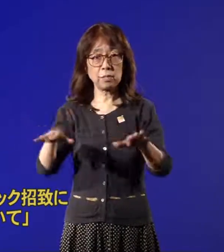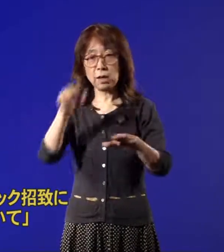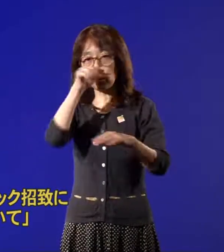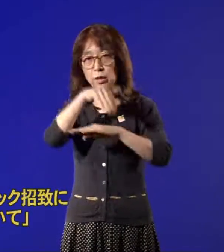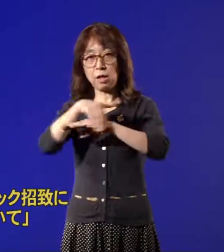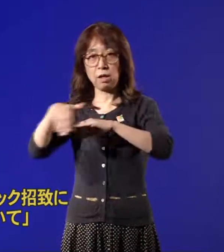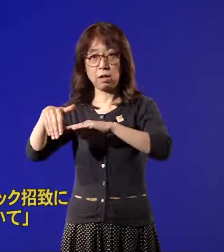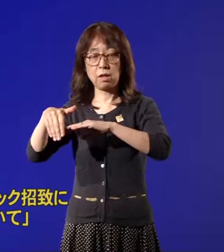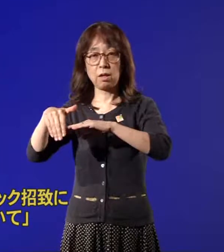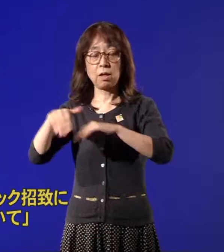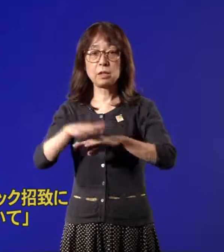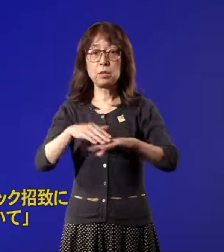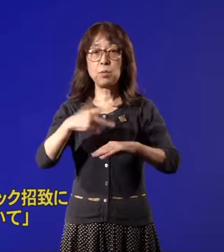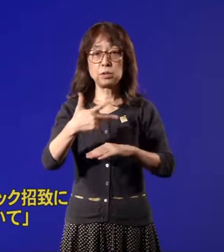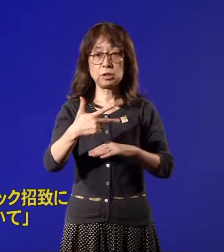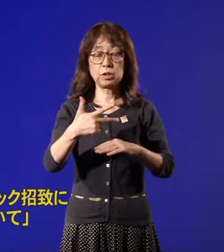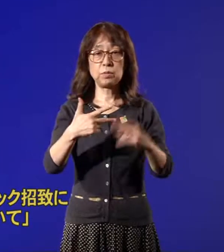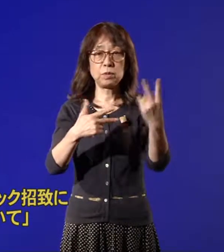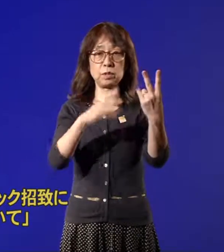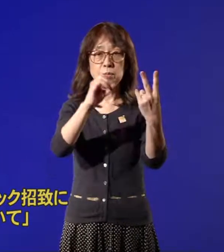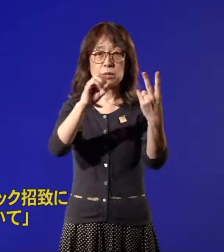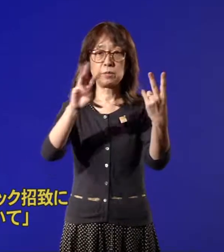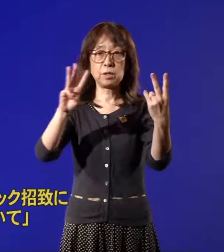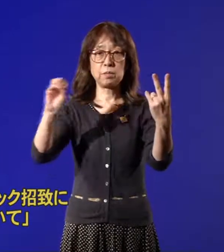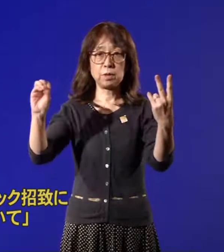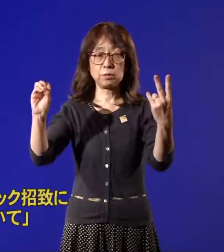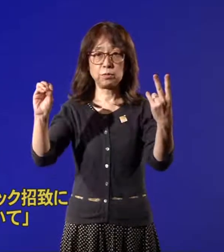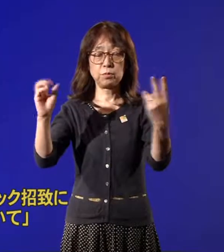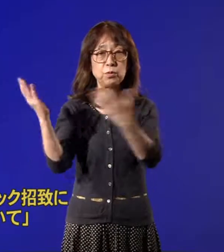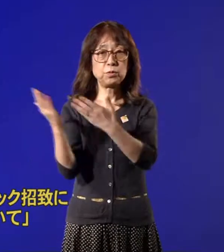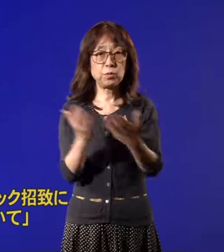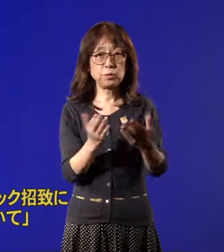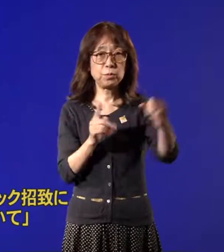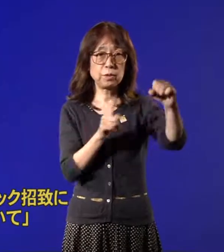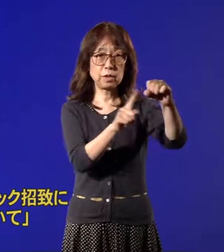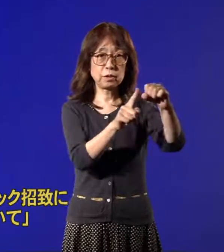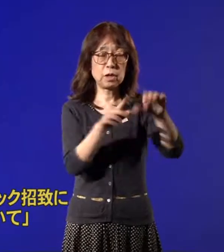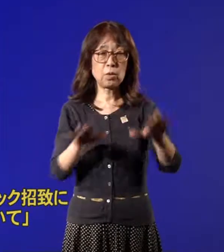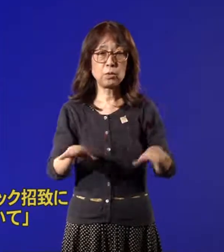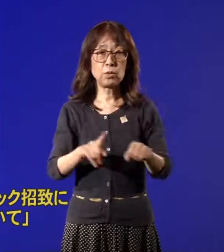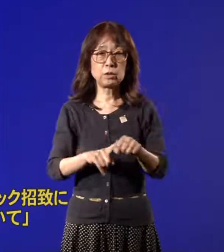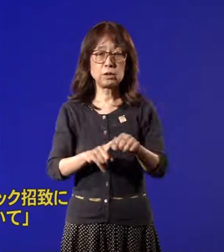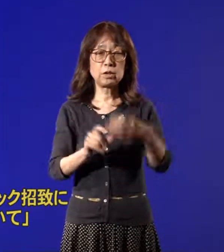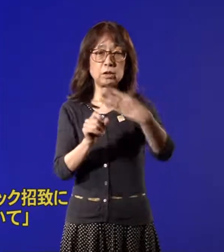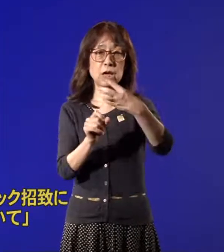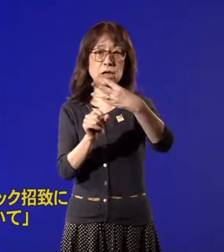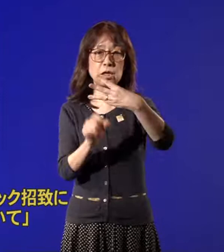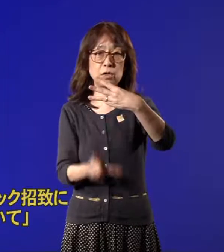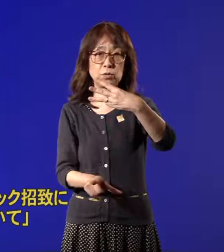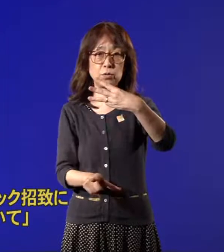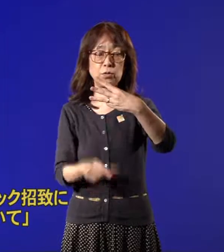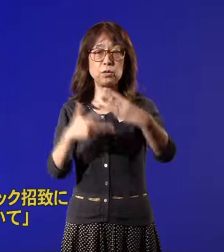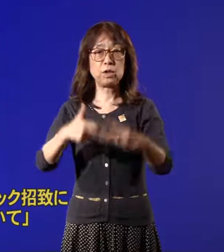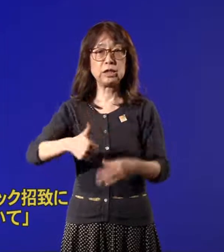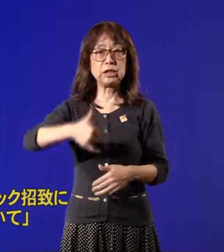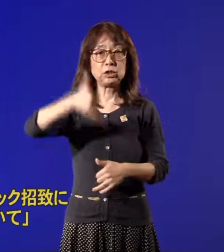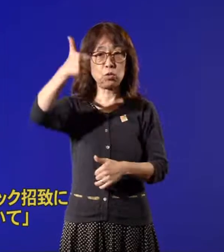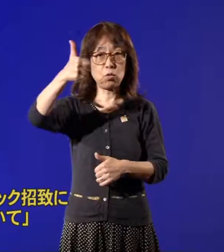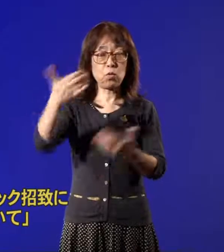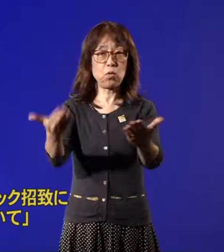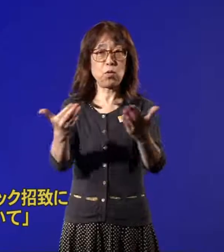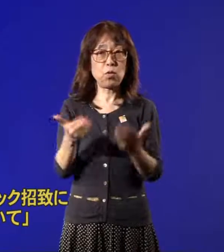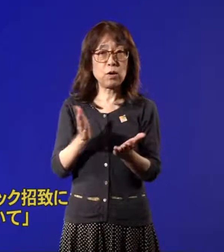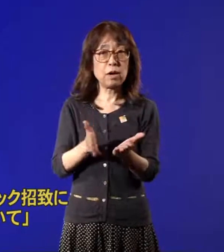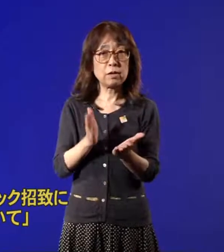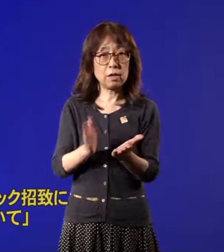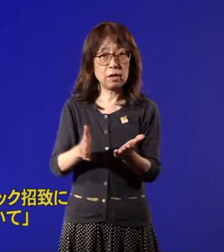ているんですけども、札幌市の場合30年招致を目指しておりまして、今年3月の、市長会見でですね、